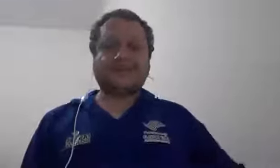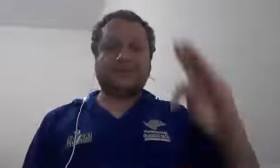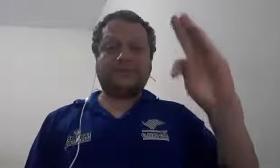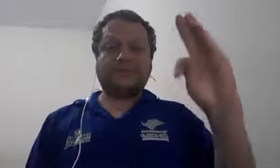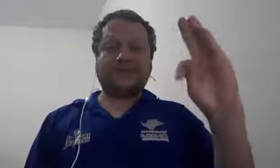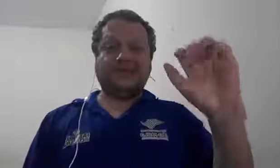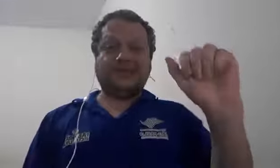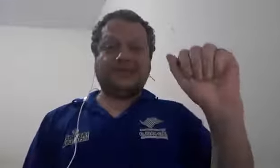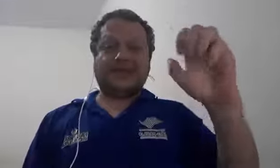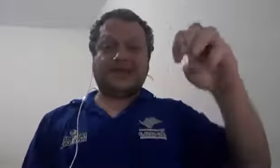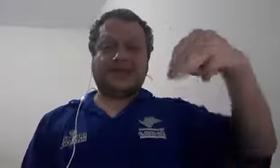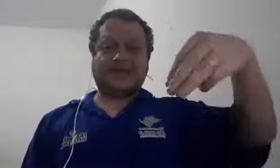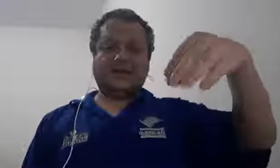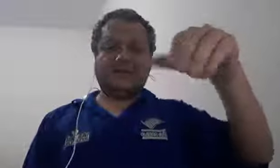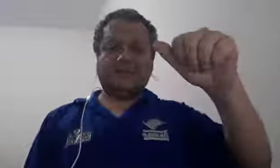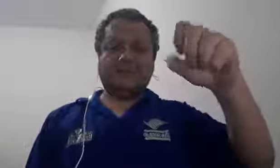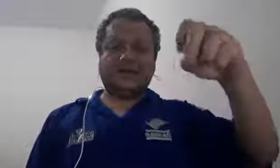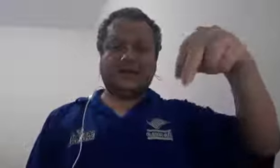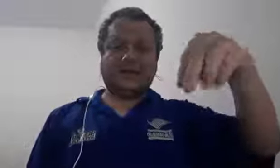Estação Tamanduateí.